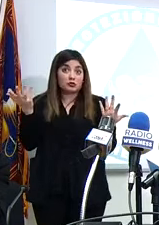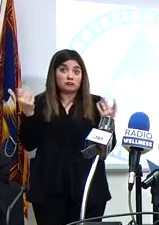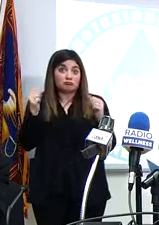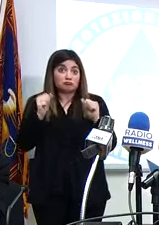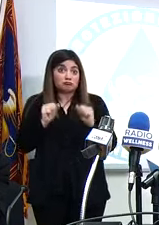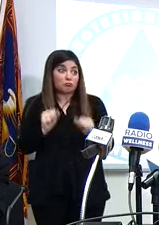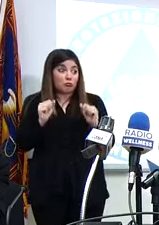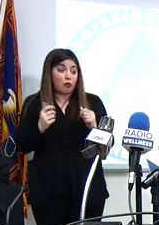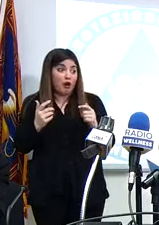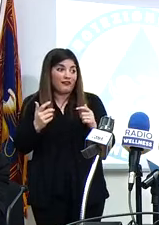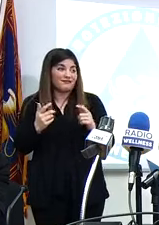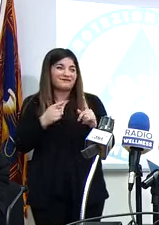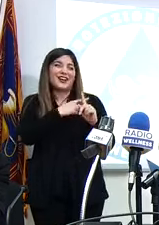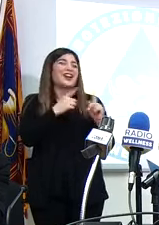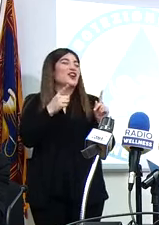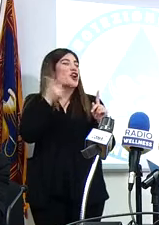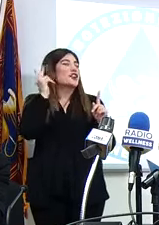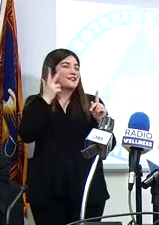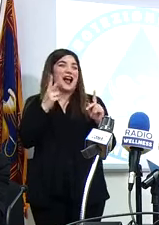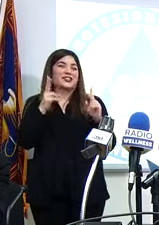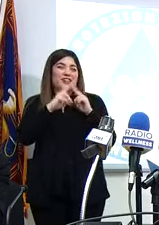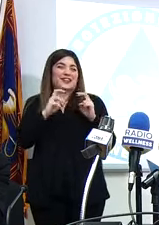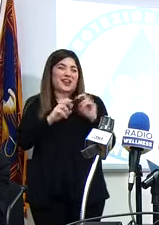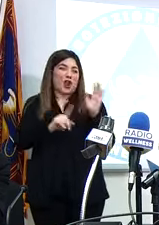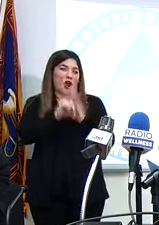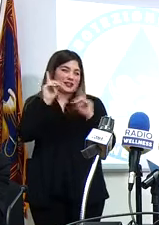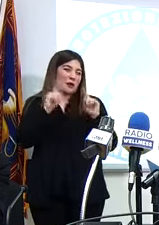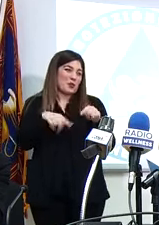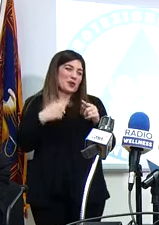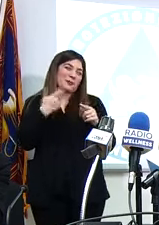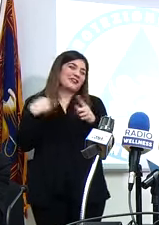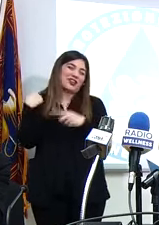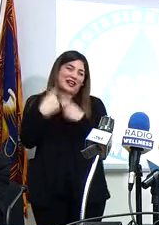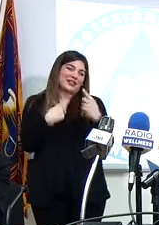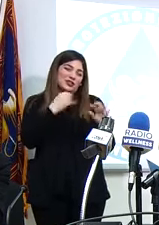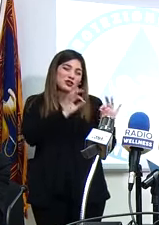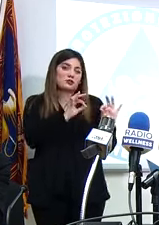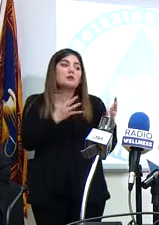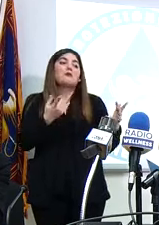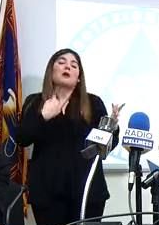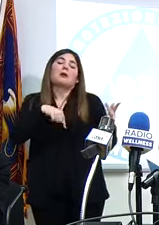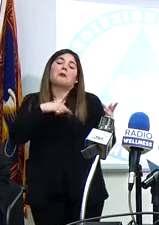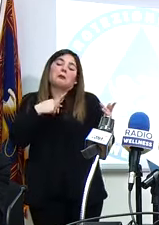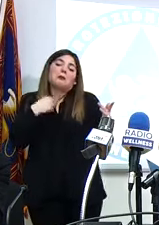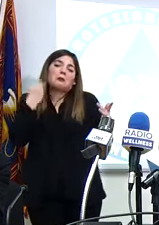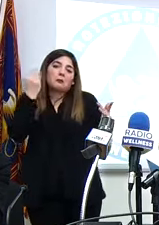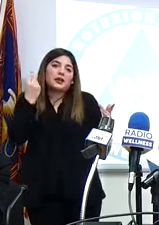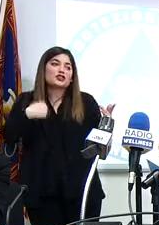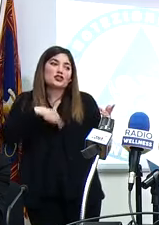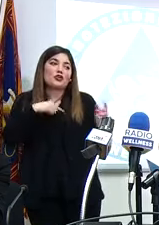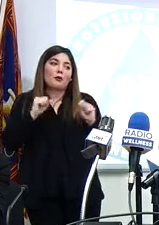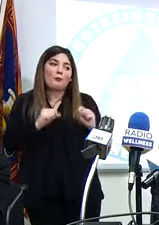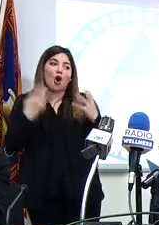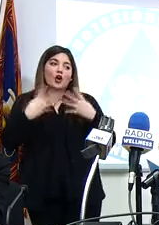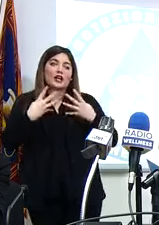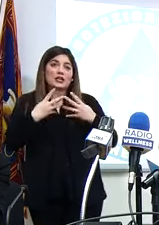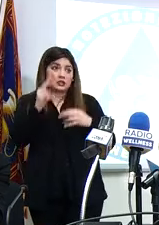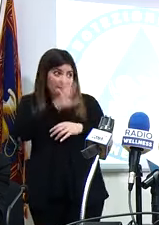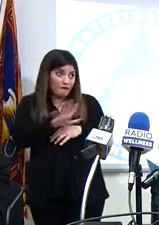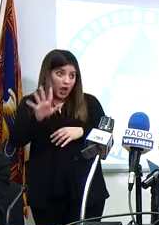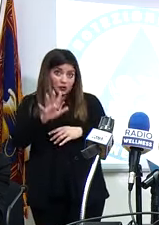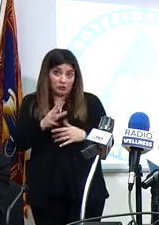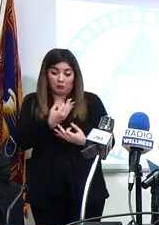per vecchia tradizione, io penso che siamo in grado di organizzarsi. Il Veneto molto meglio di altre regioni, perché ha